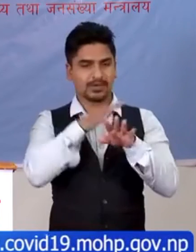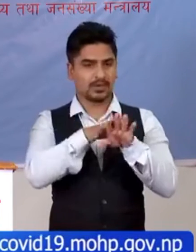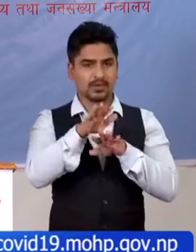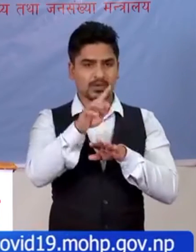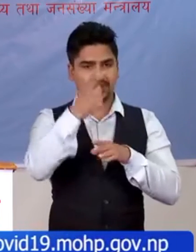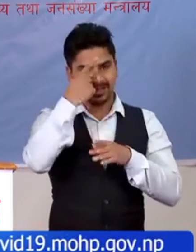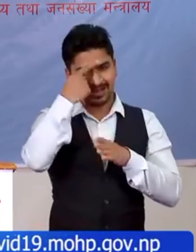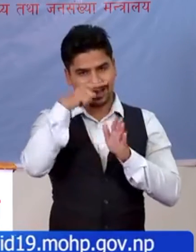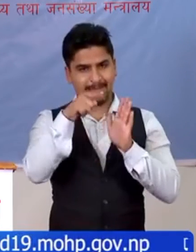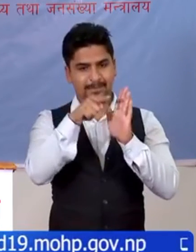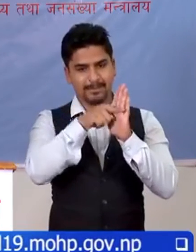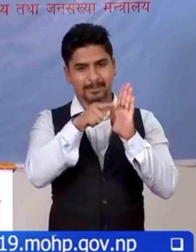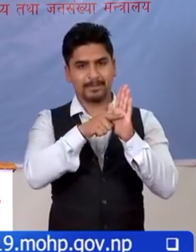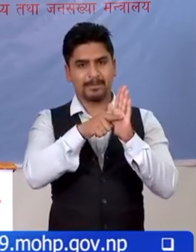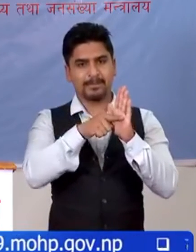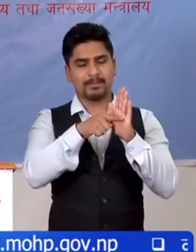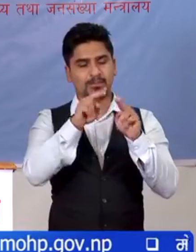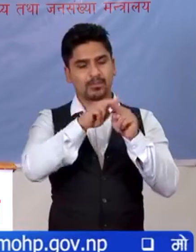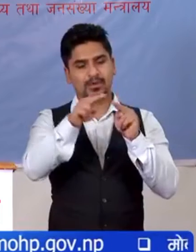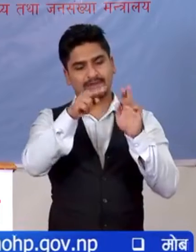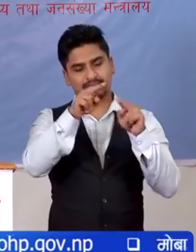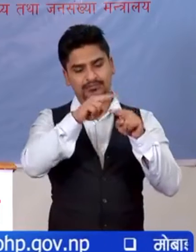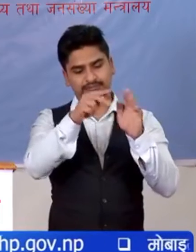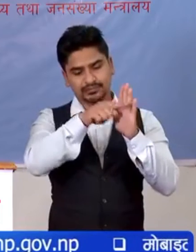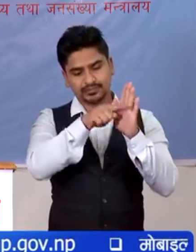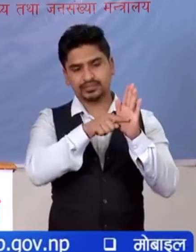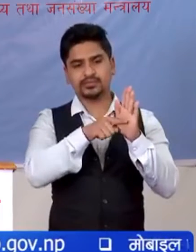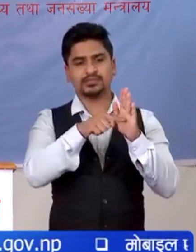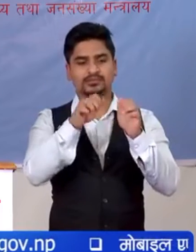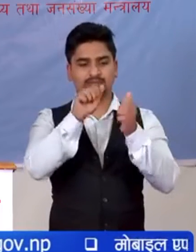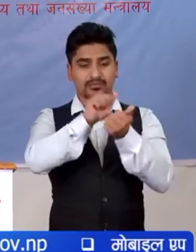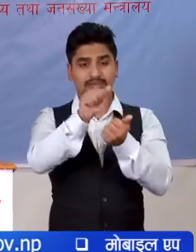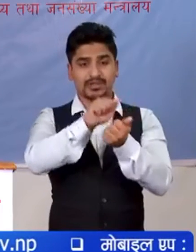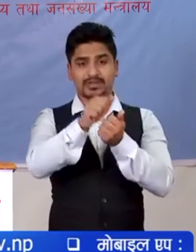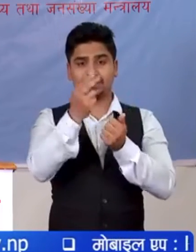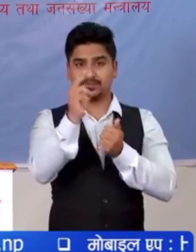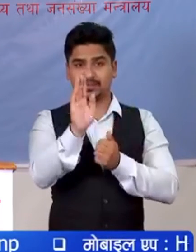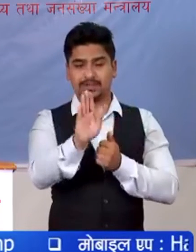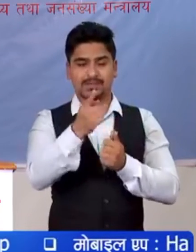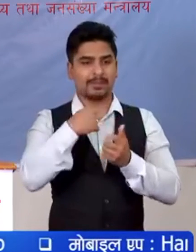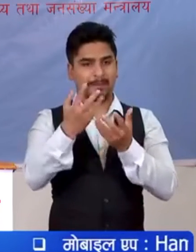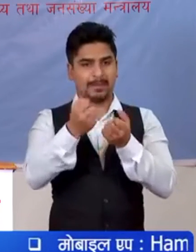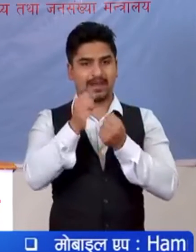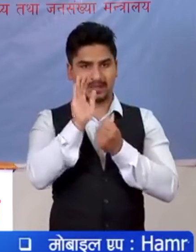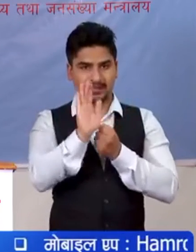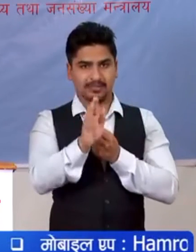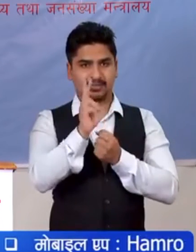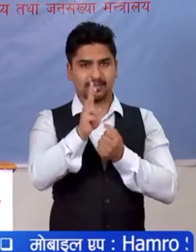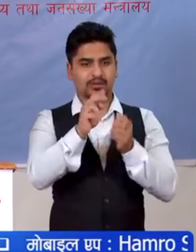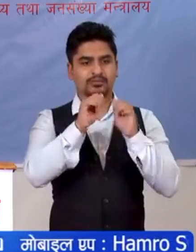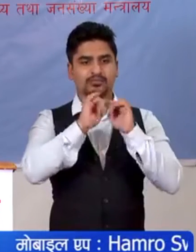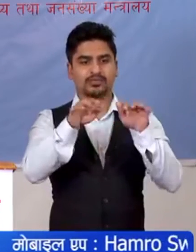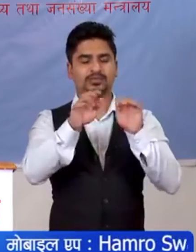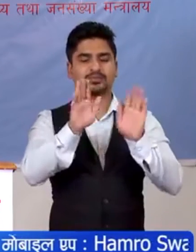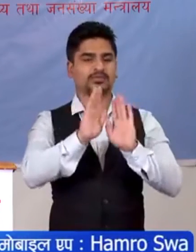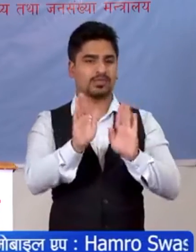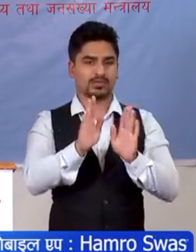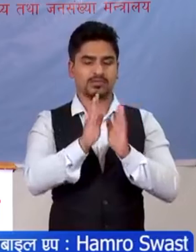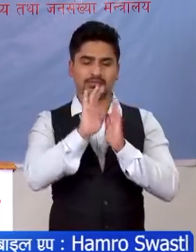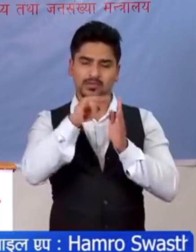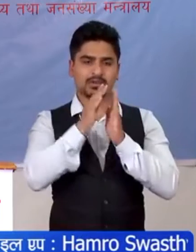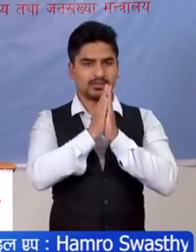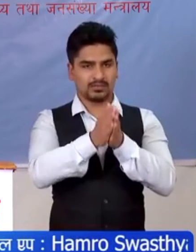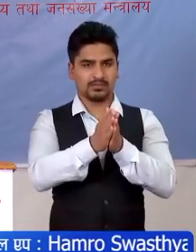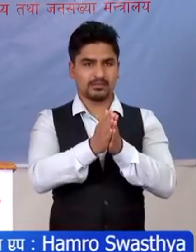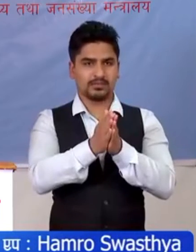सङ्क्रमितहरूको नामसहितको विस्तृत विवरणहरू प्रकाशित भएको हामीले पाएका छौँ। त्यसको सम्प्रेषण नगरिदिनु हुन फेरि अनुरोध